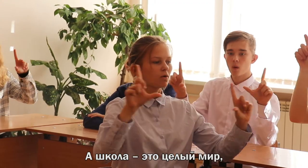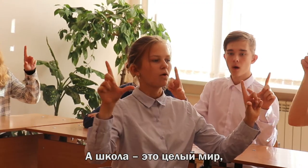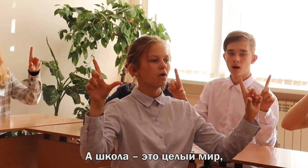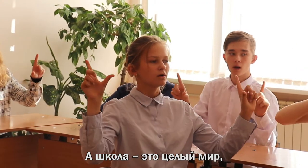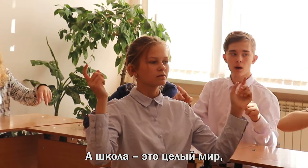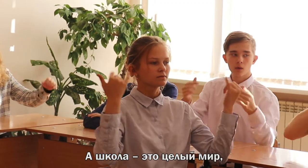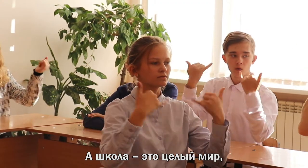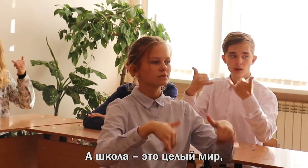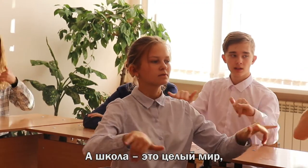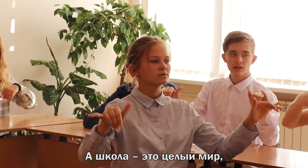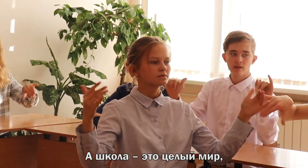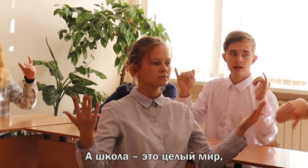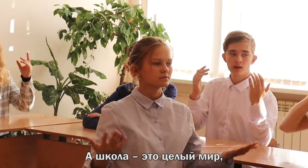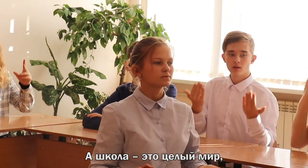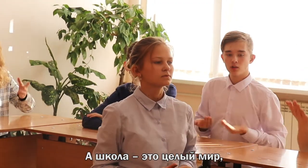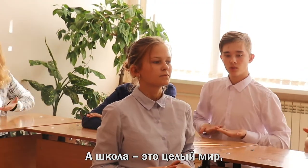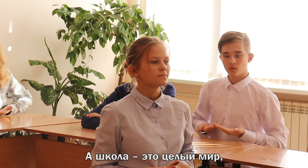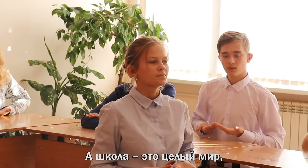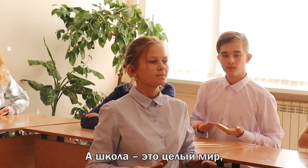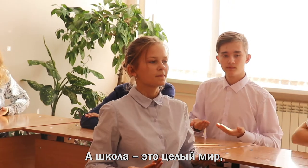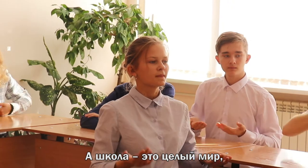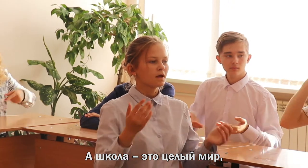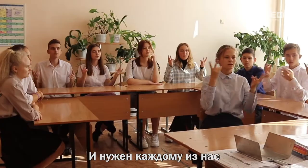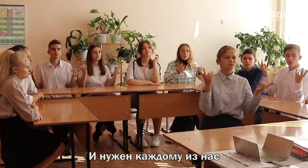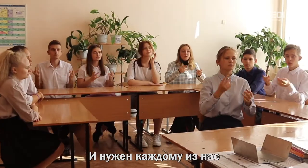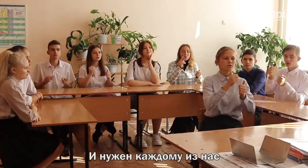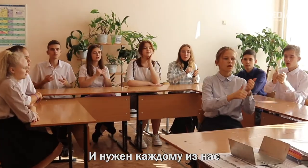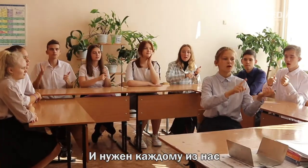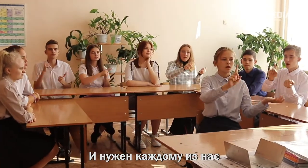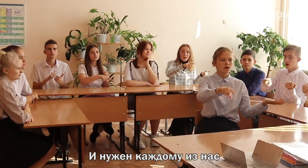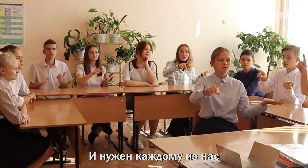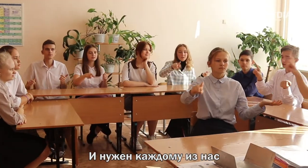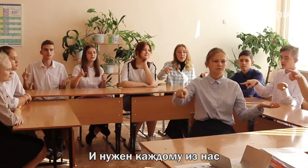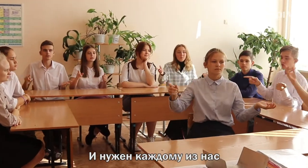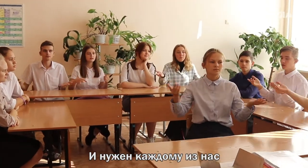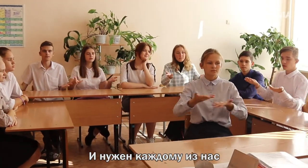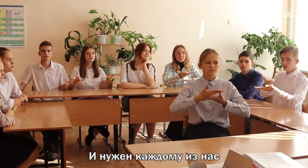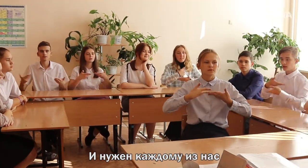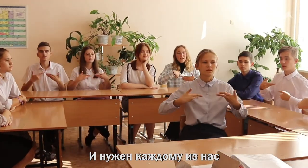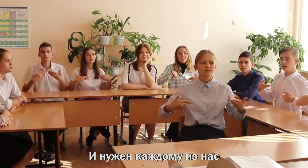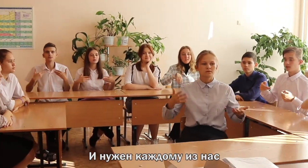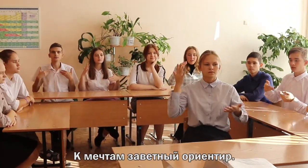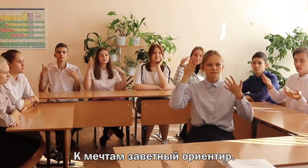Школа — это целый мир, и нужен каждому из нас